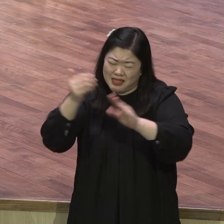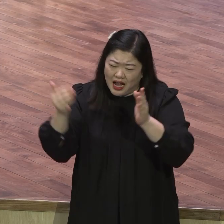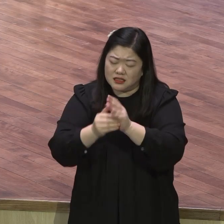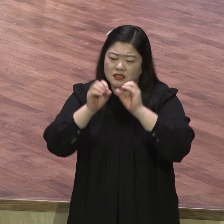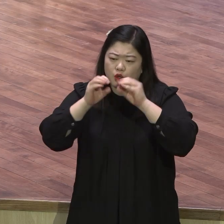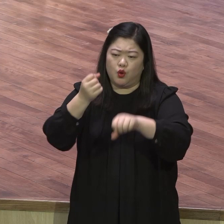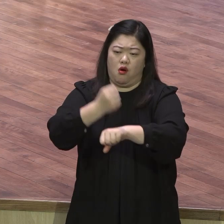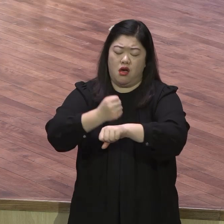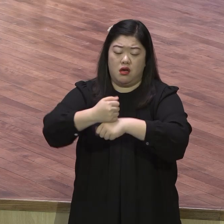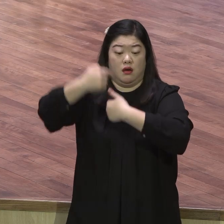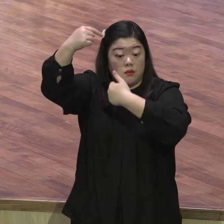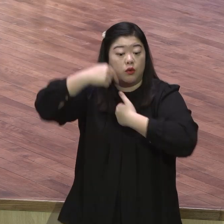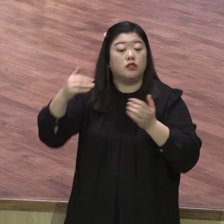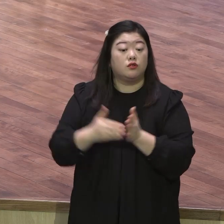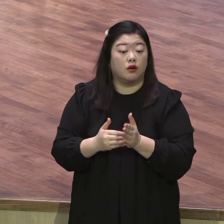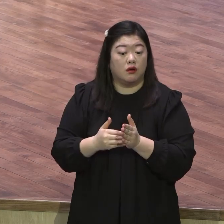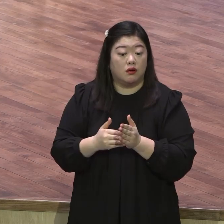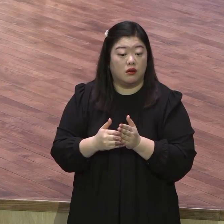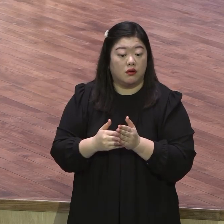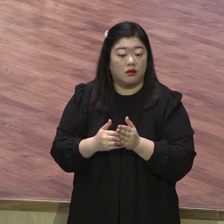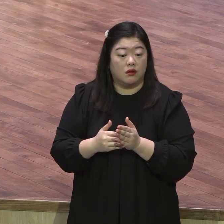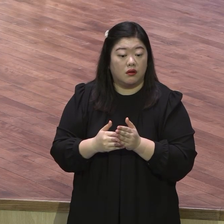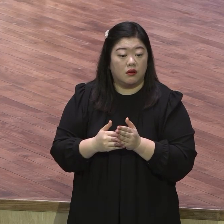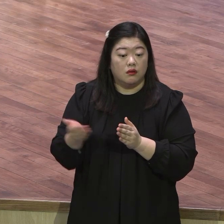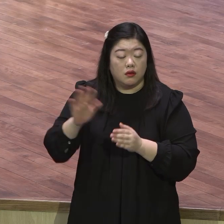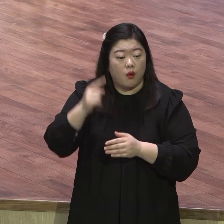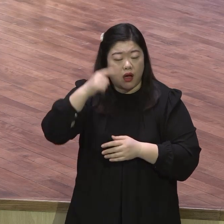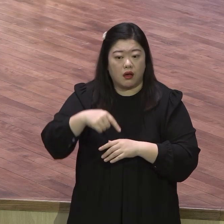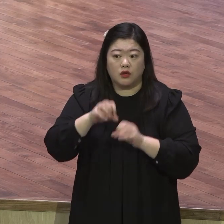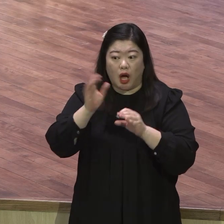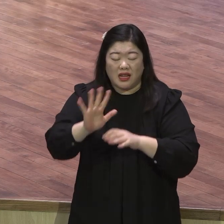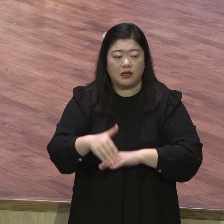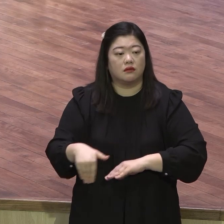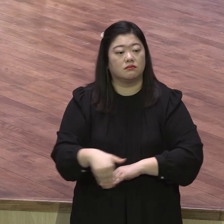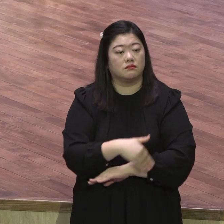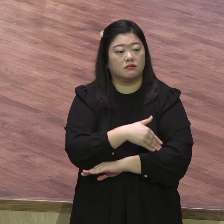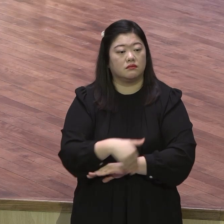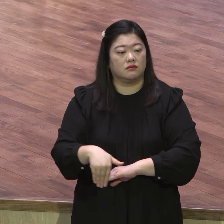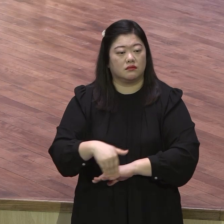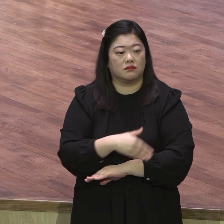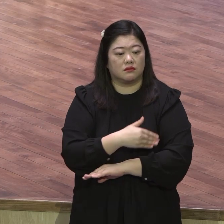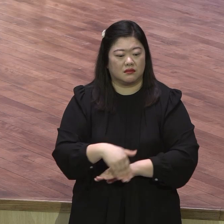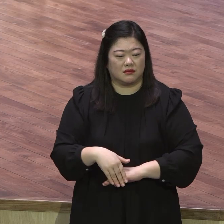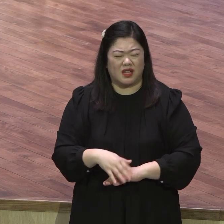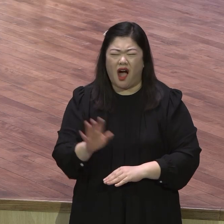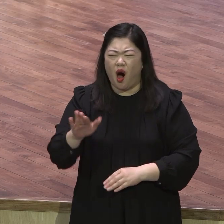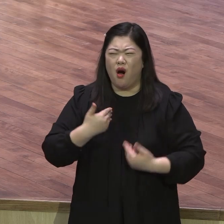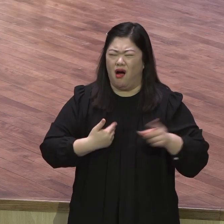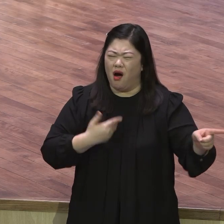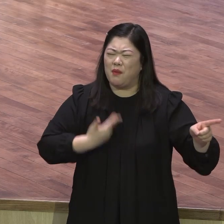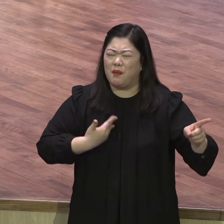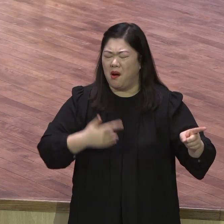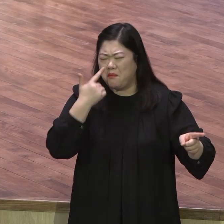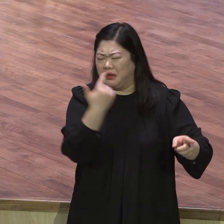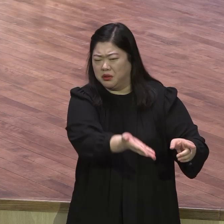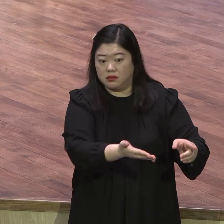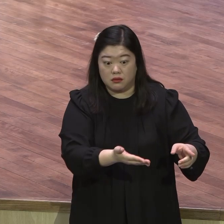보입니까? 교인들은 부담 안 줘서 좋습니까? 거룩한 부담 가져야 돼. 인간은 별 수 없어요.